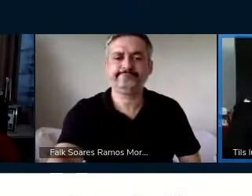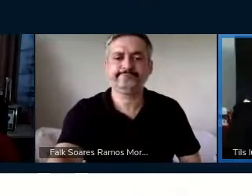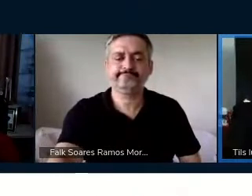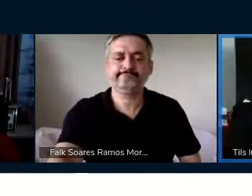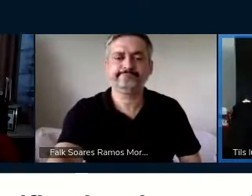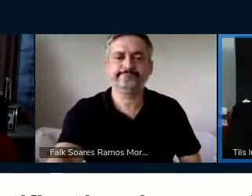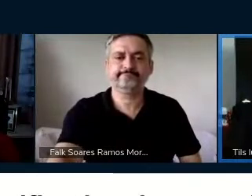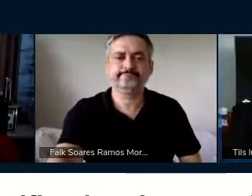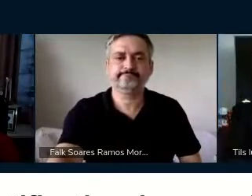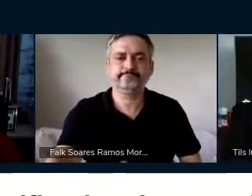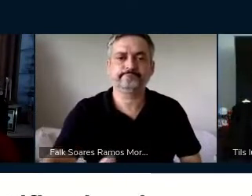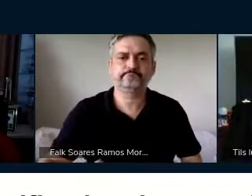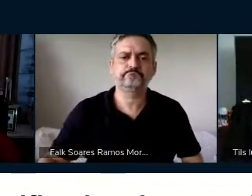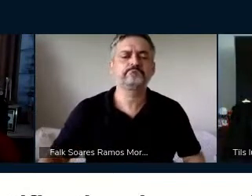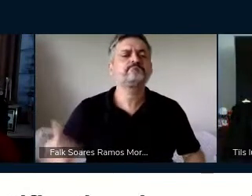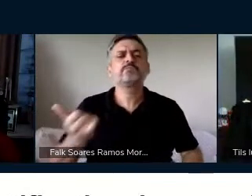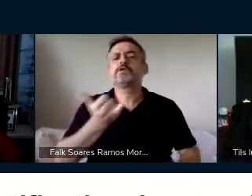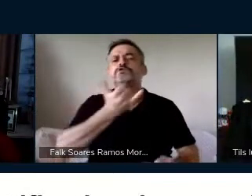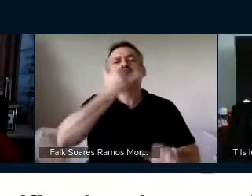esta pesquisa.